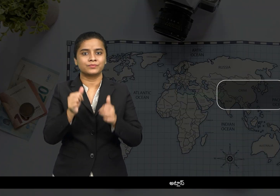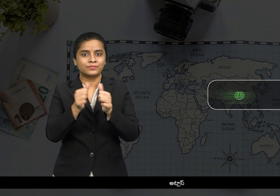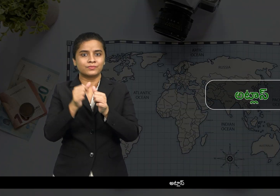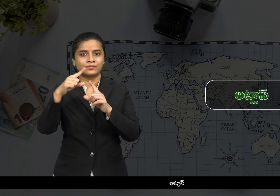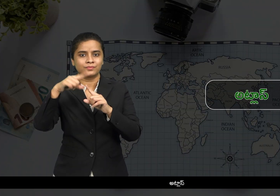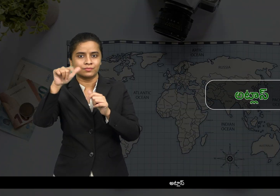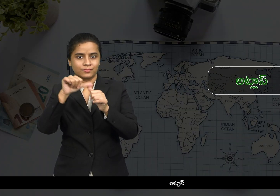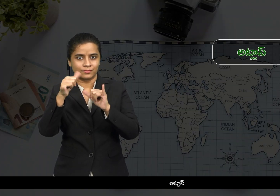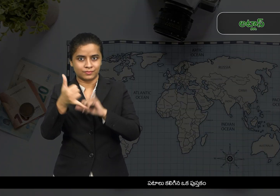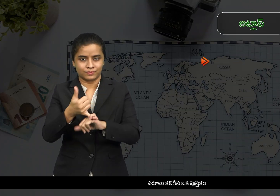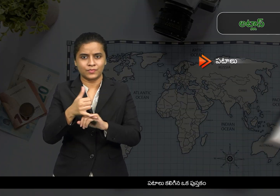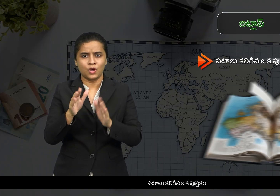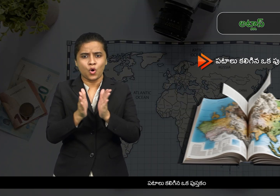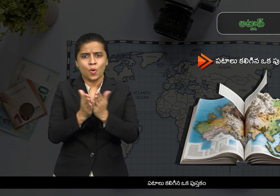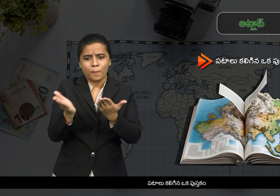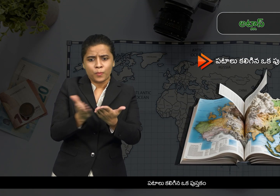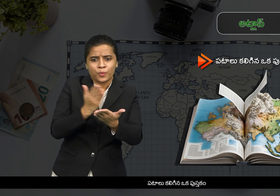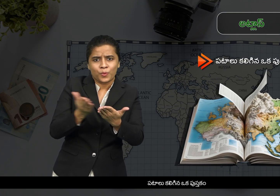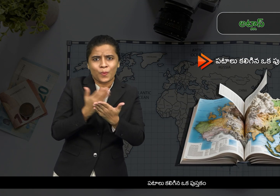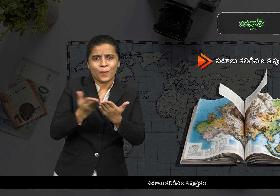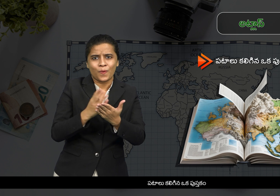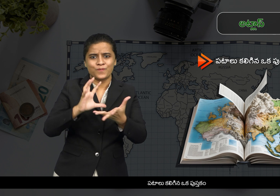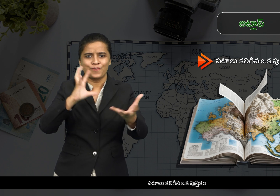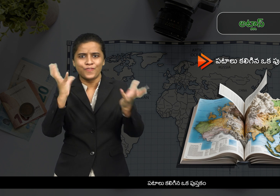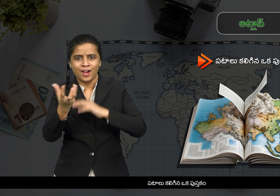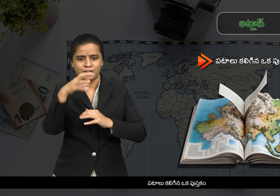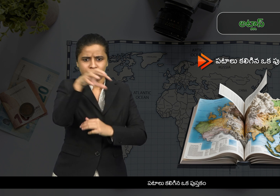అట్లాస్, పటాలు కలిగిన ఒక పుస్తకం.